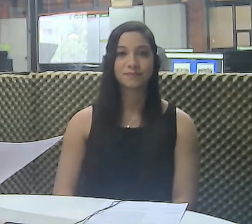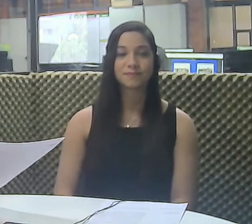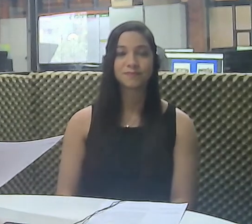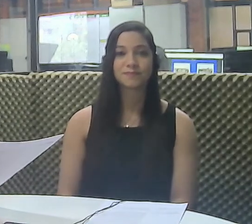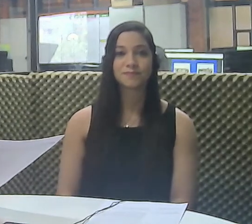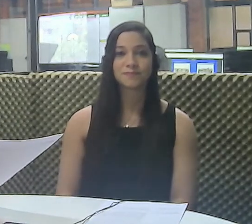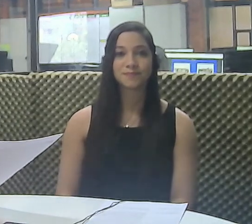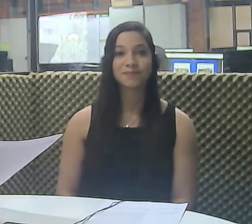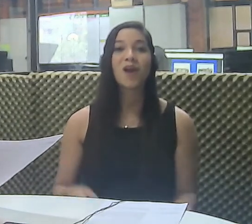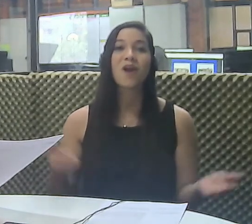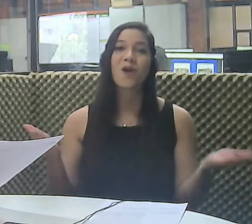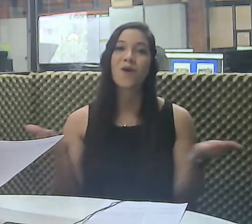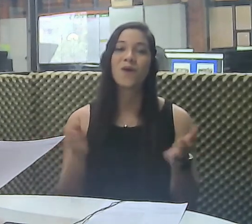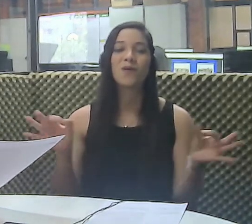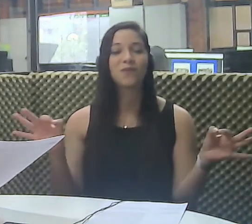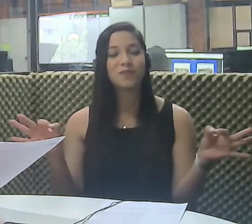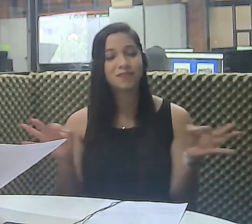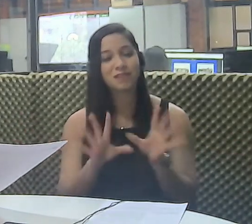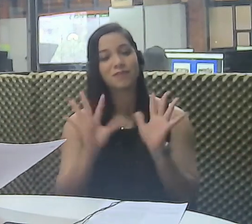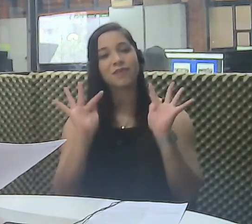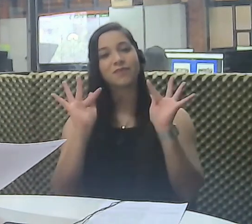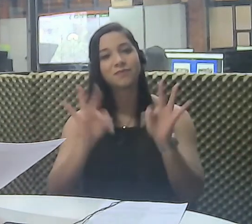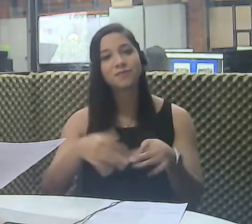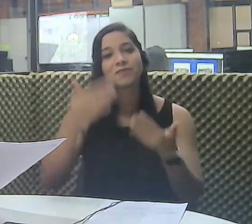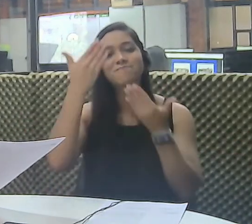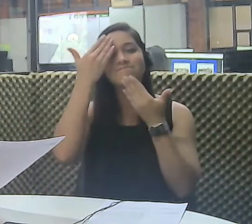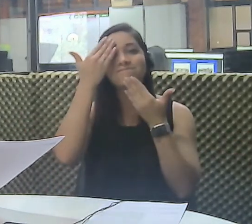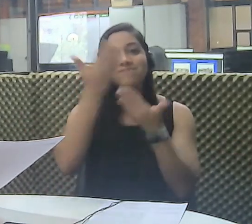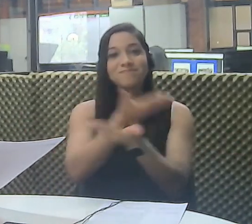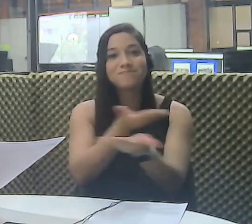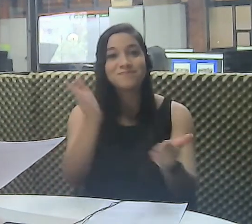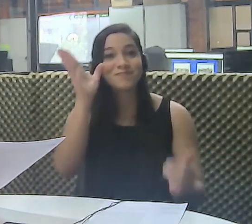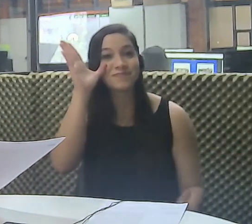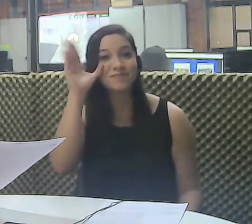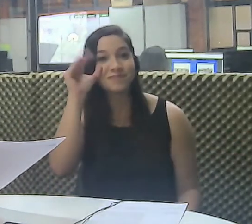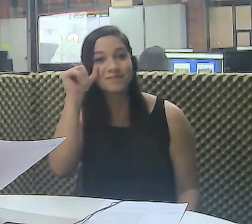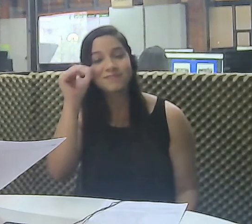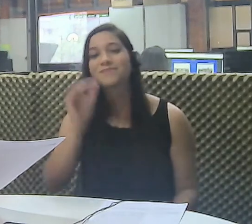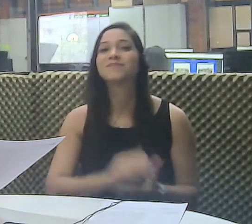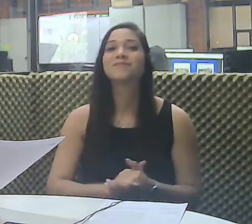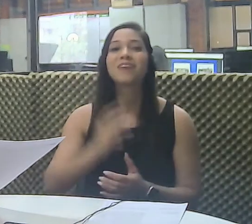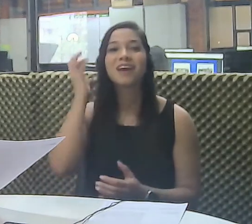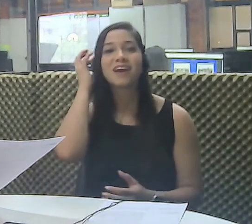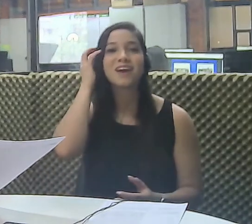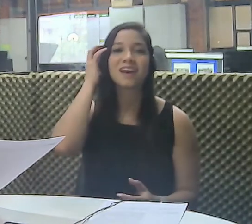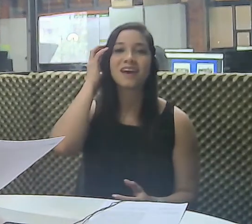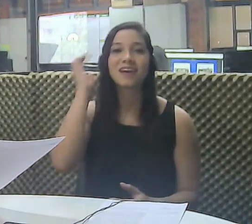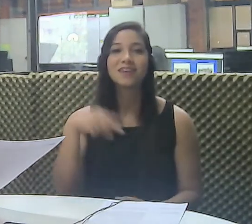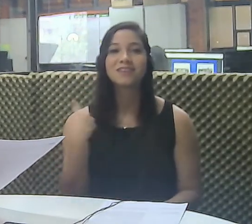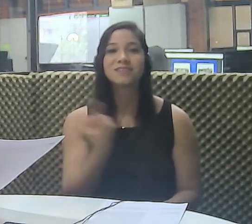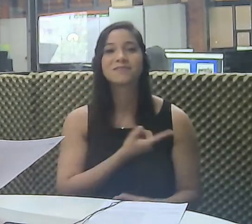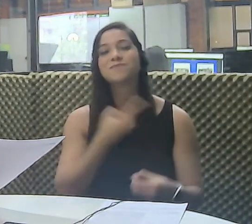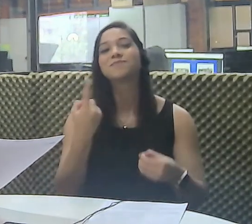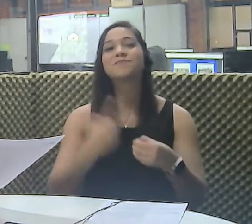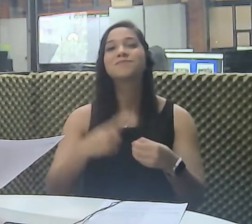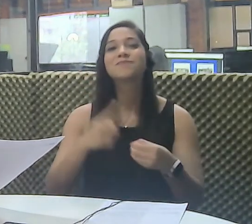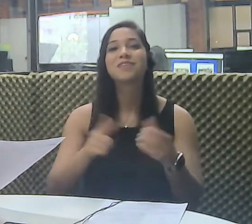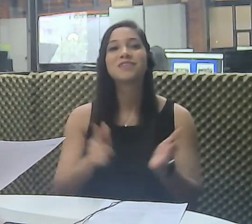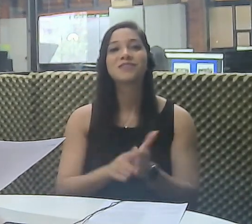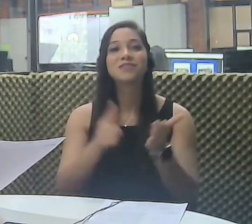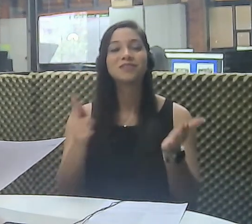que a edição de hoje termina por aqui Agradecemos muito a sua audiência Essa é a rádio nossa cidade